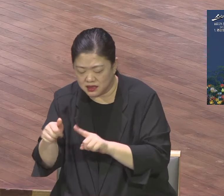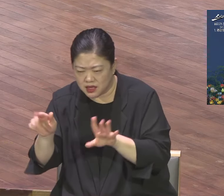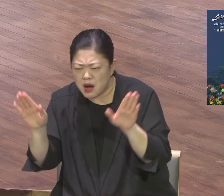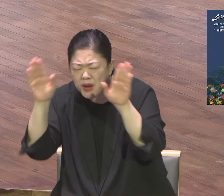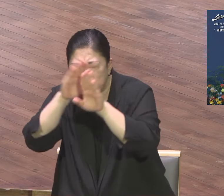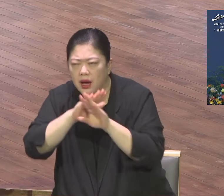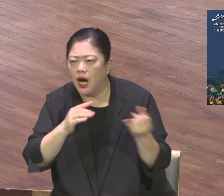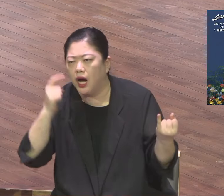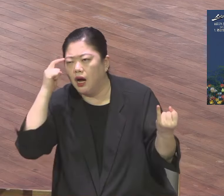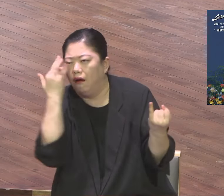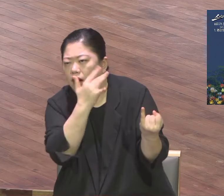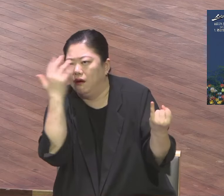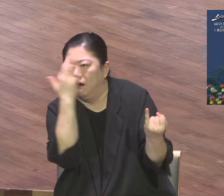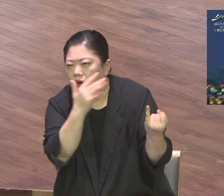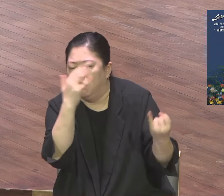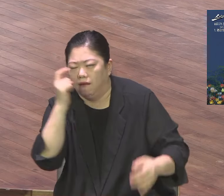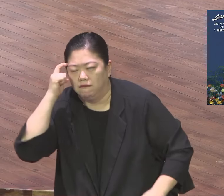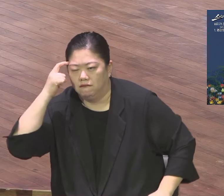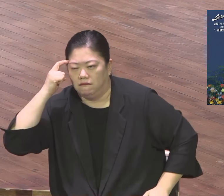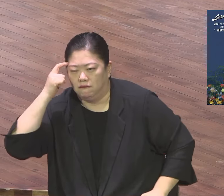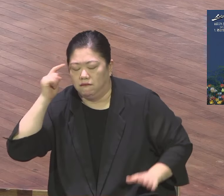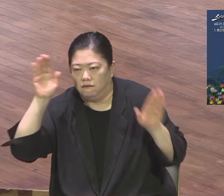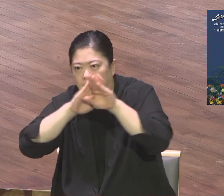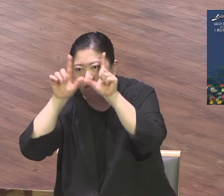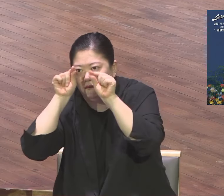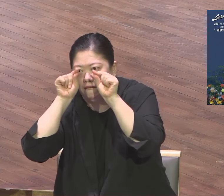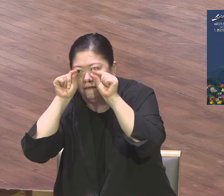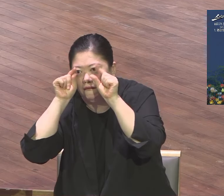살아. 아니면 말지.